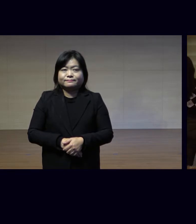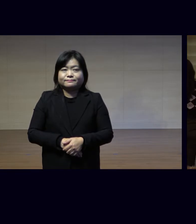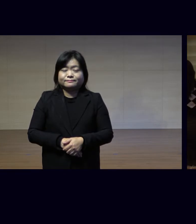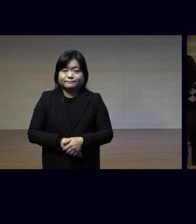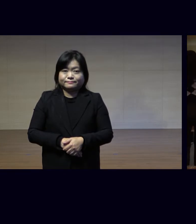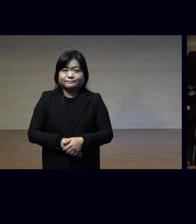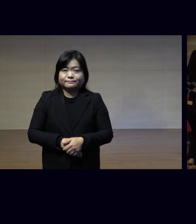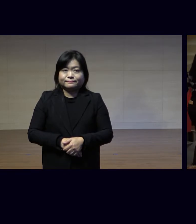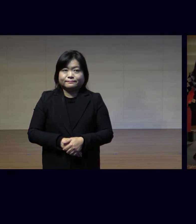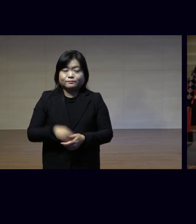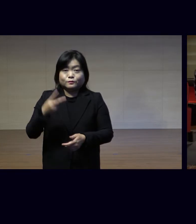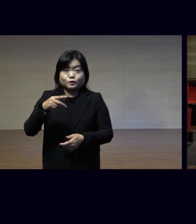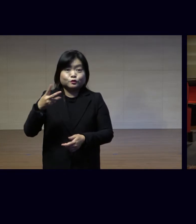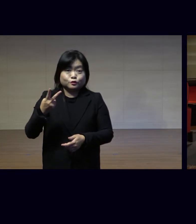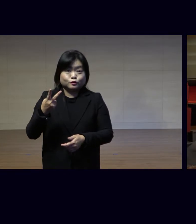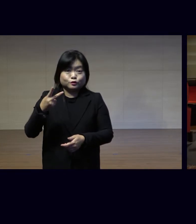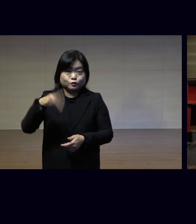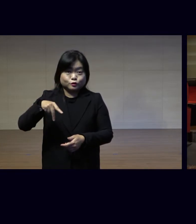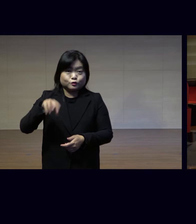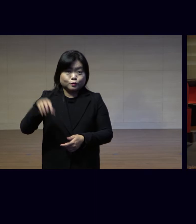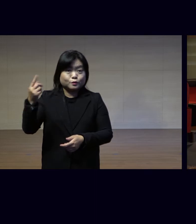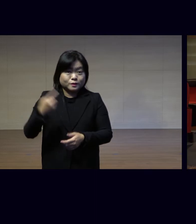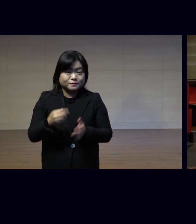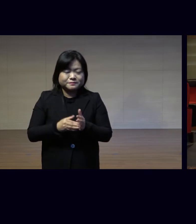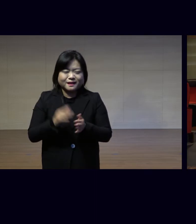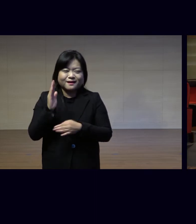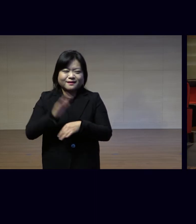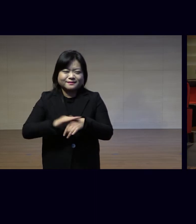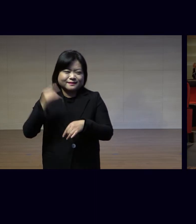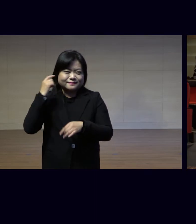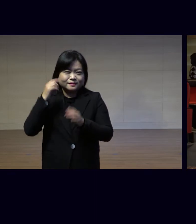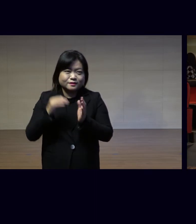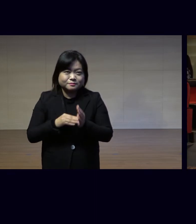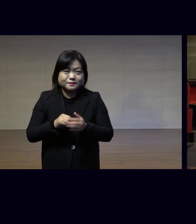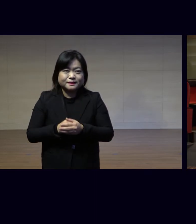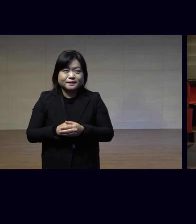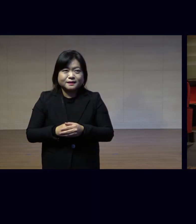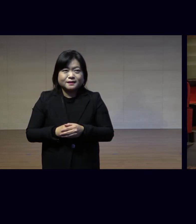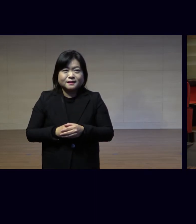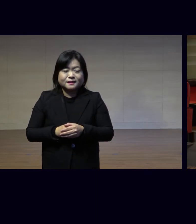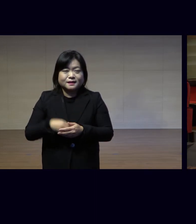두류동에서 온 이영희입니다. 교수님 강의 잘 들었습니다. 이게 질문